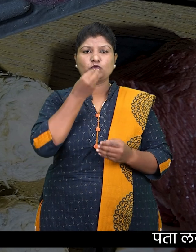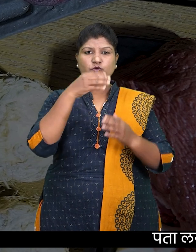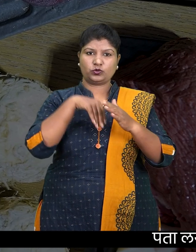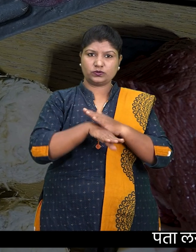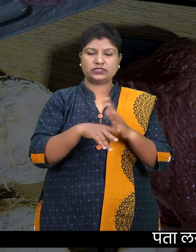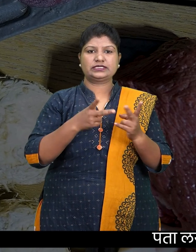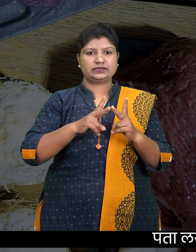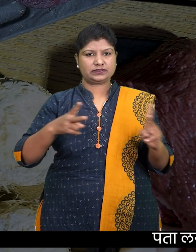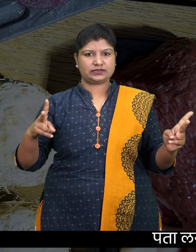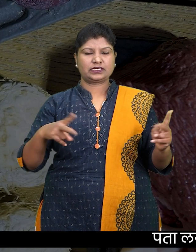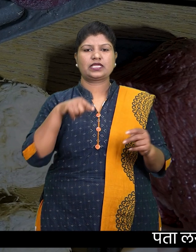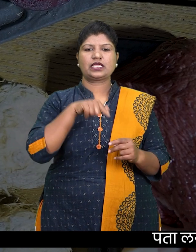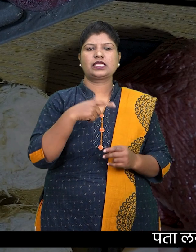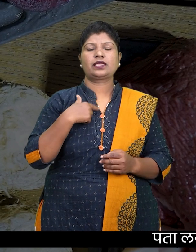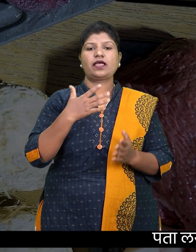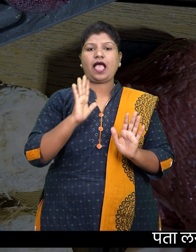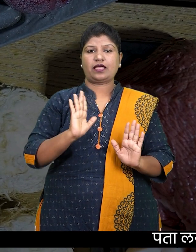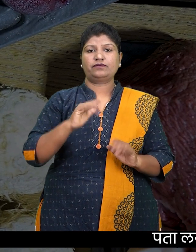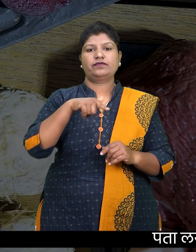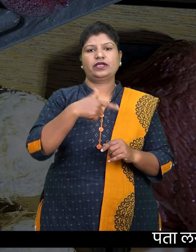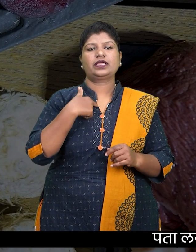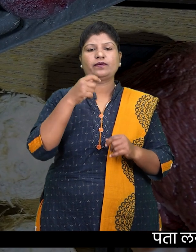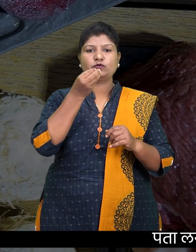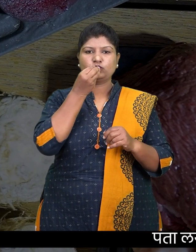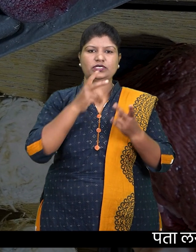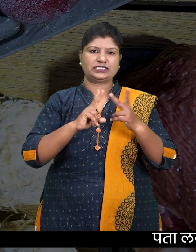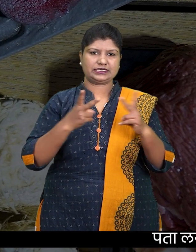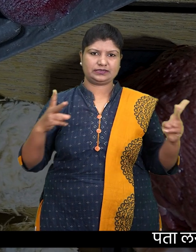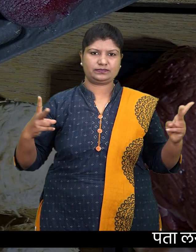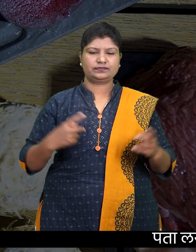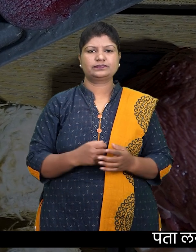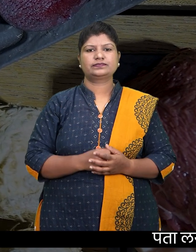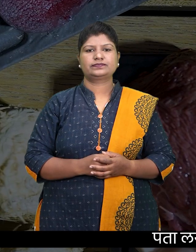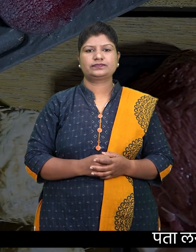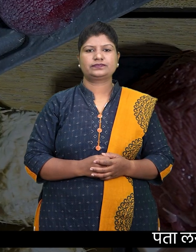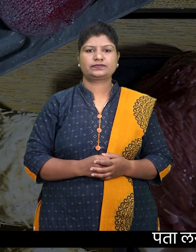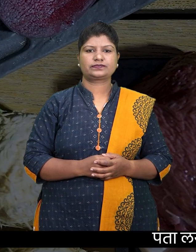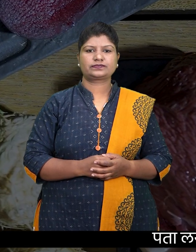पता लगाने के लिए सरल परीक्षण कर सकेंगे।